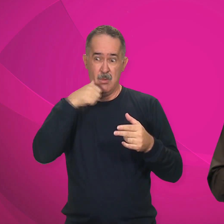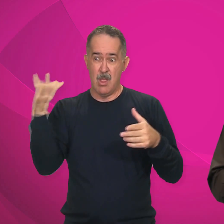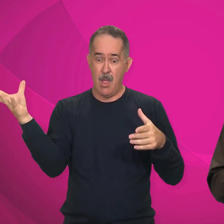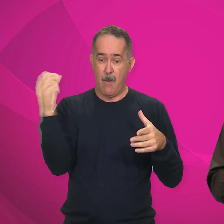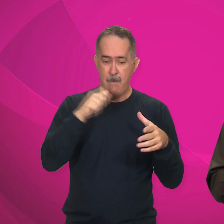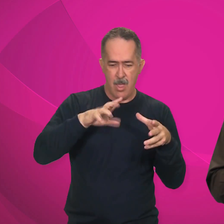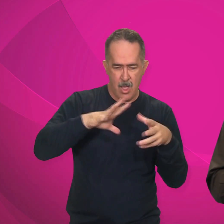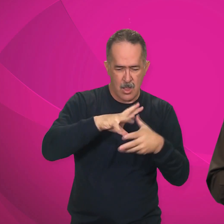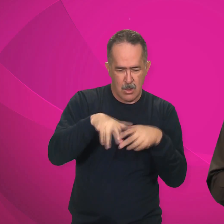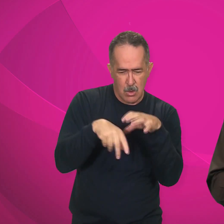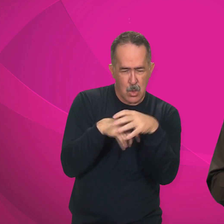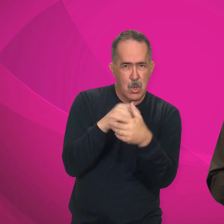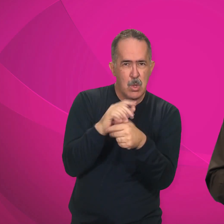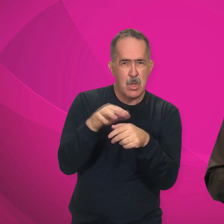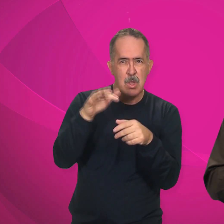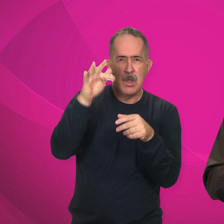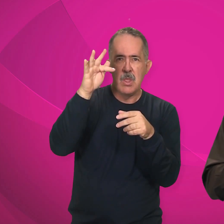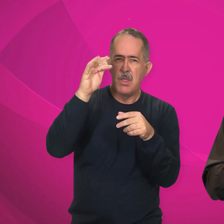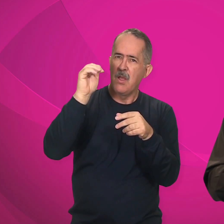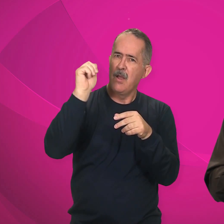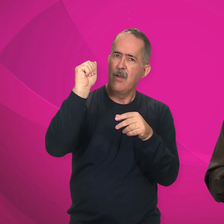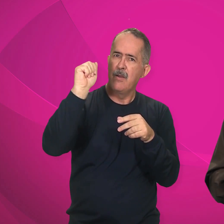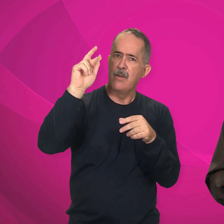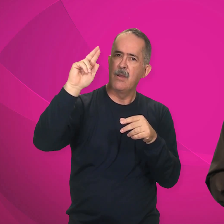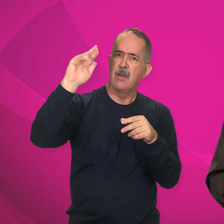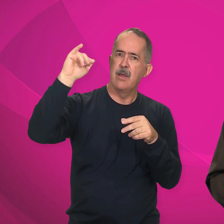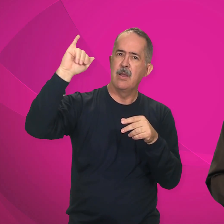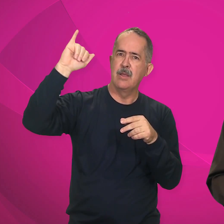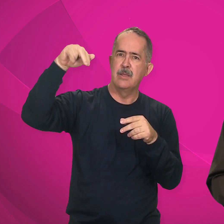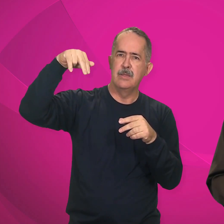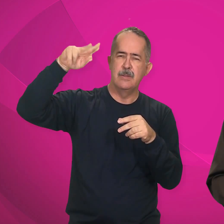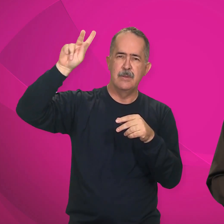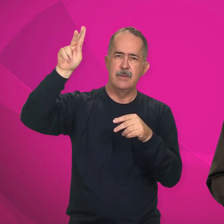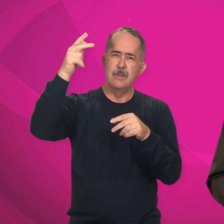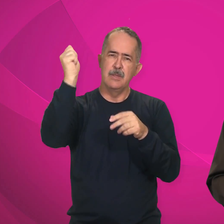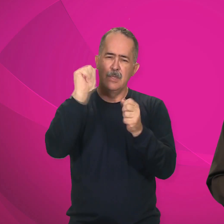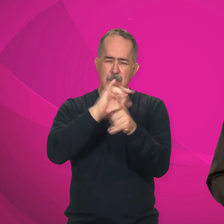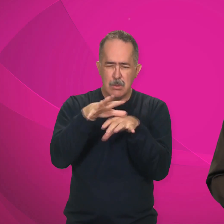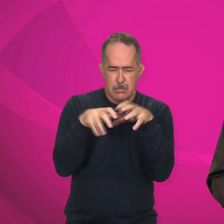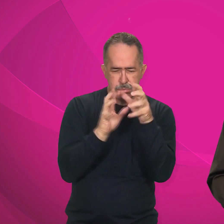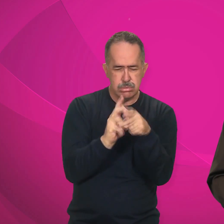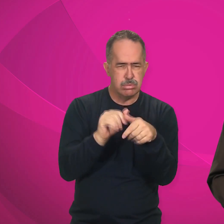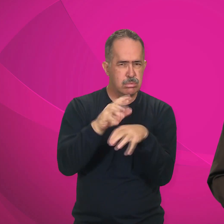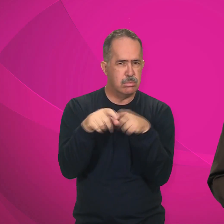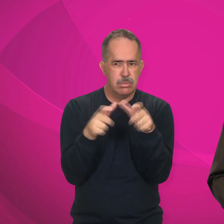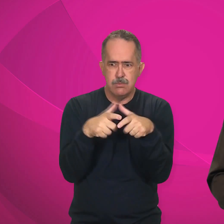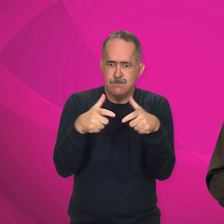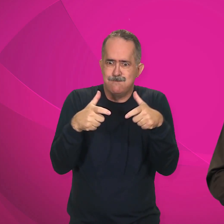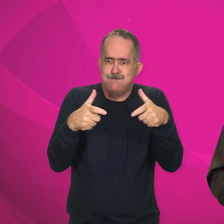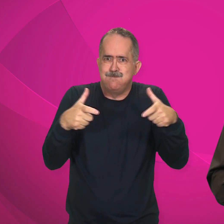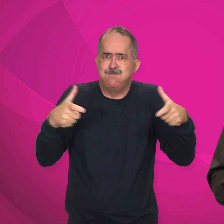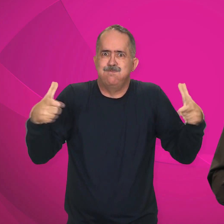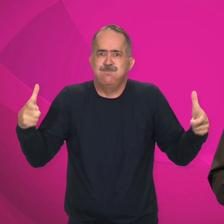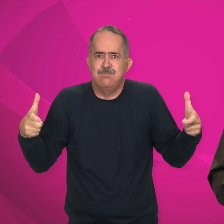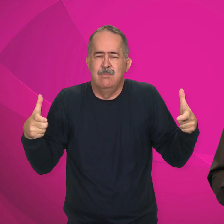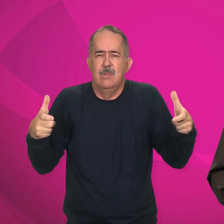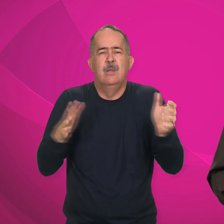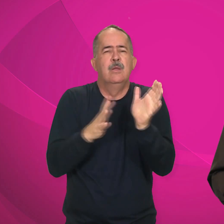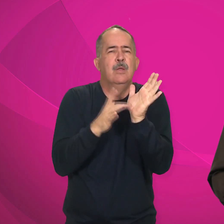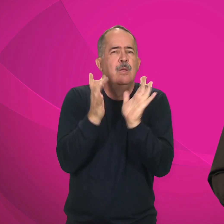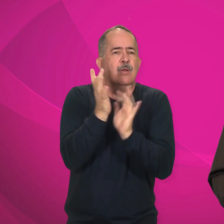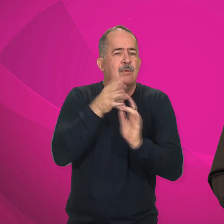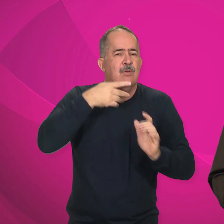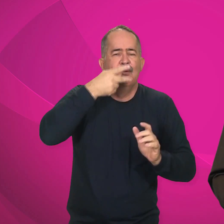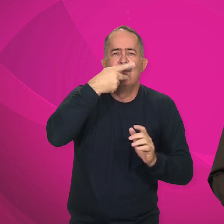com porções de farinha, até que tudo fique fermentado. Tudo isso, Jesus falava